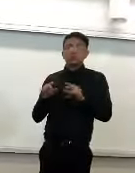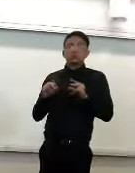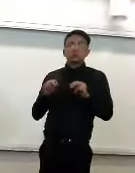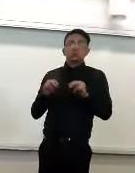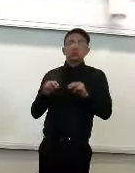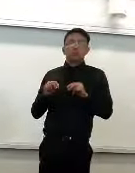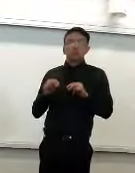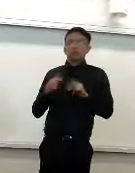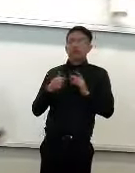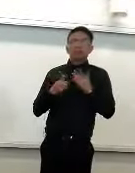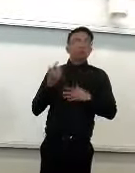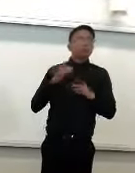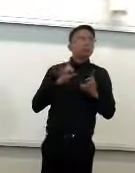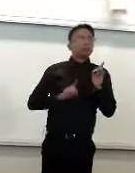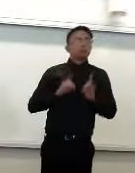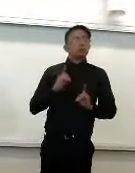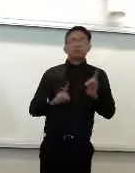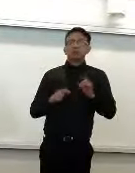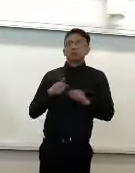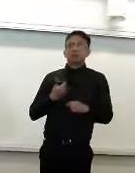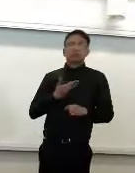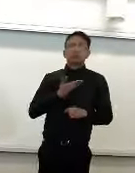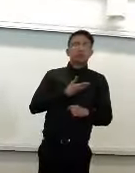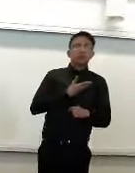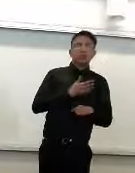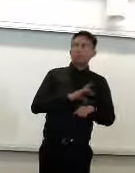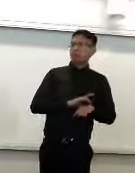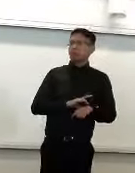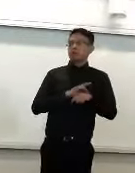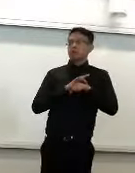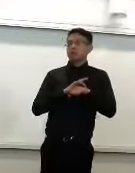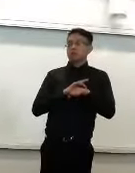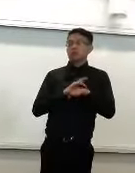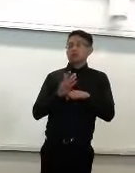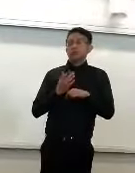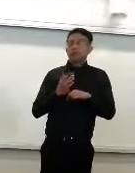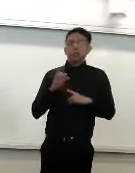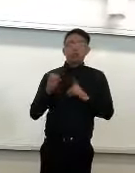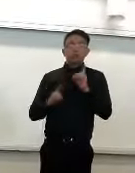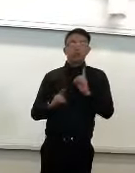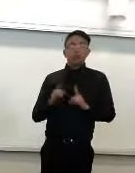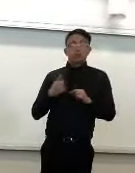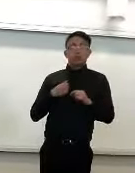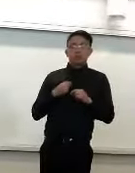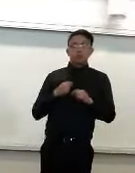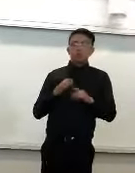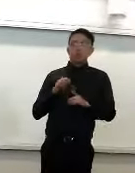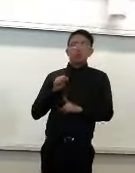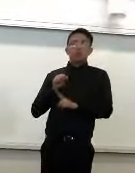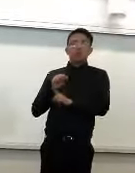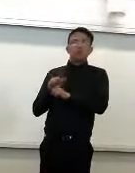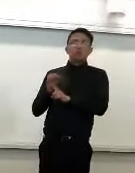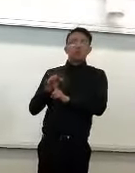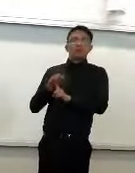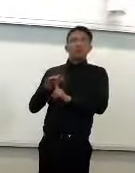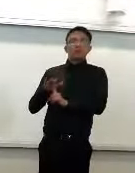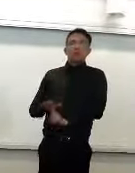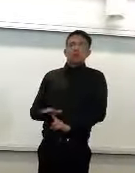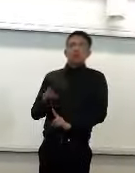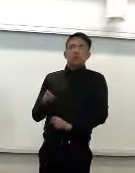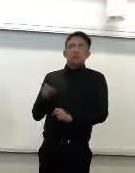decisiones, empezaron los médicos, la mamá, y la decisión y la pregunta, y en algún momento se anuló esa capacidad